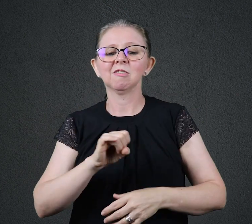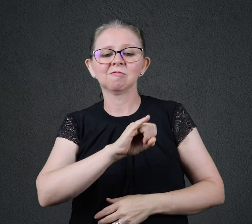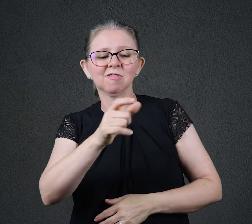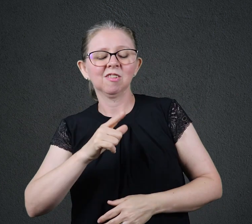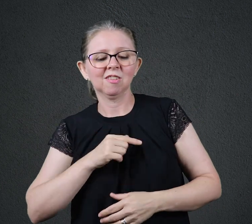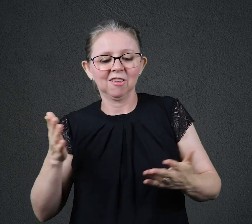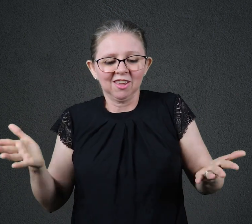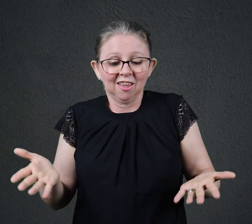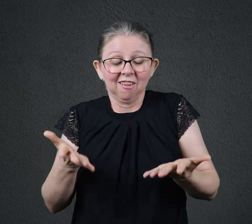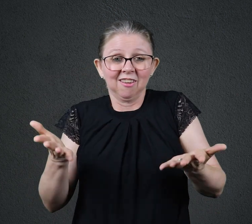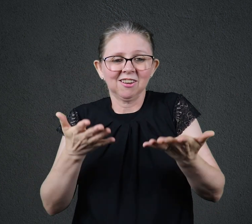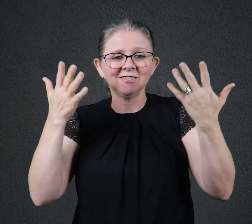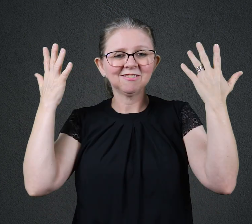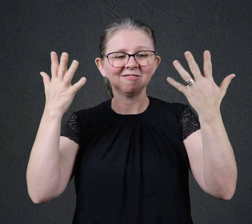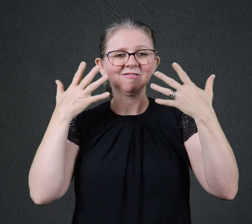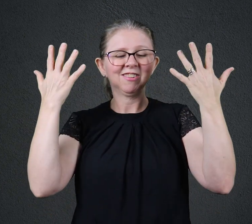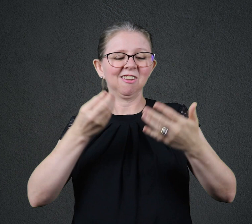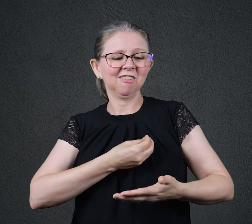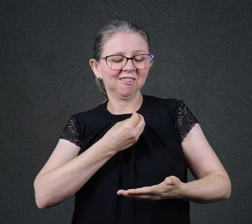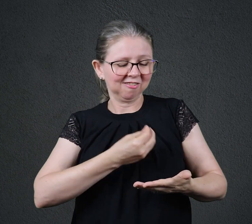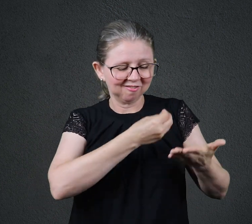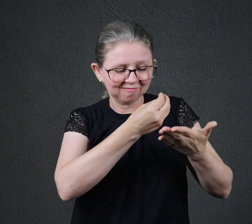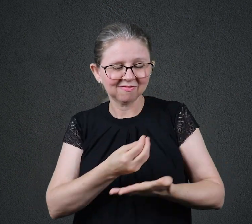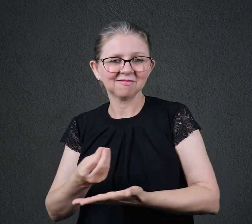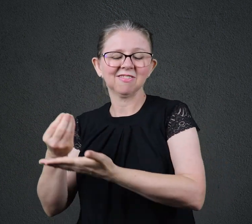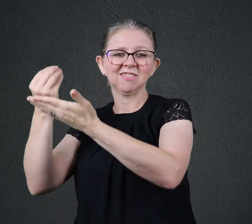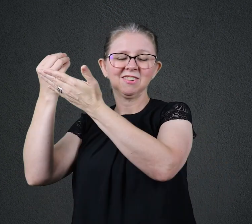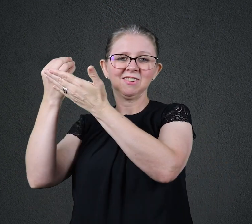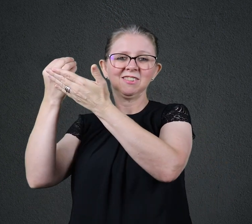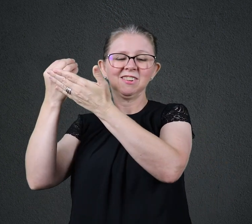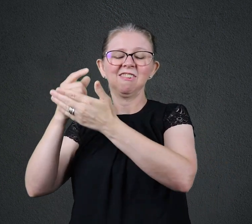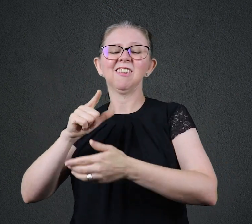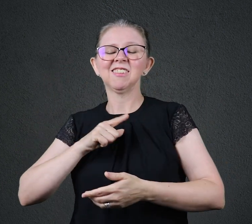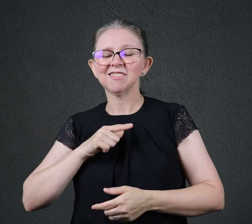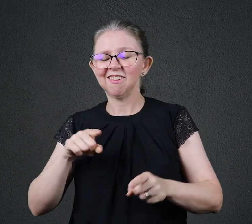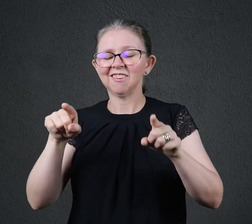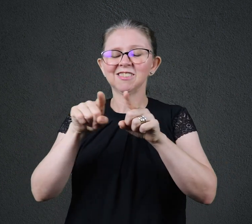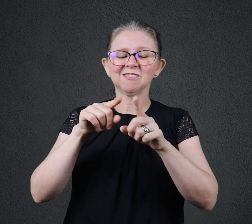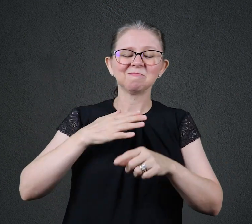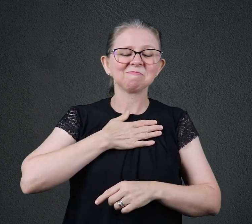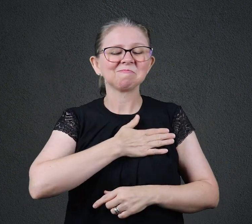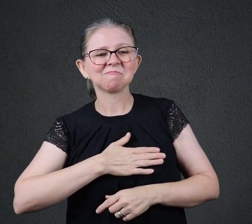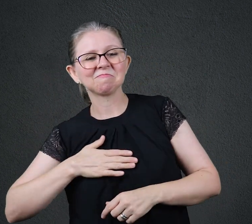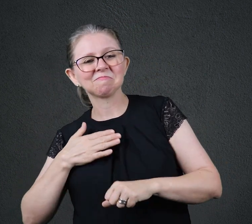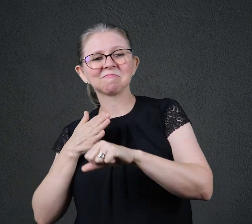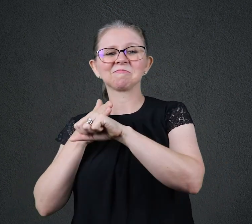a Deus, há prazer em poder participar, podendo ocorrer o que aconteceu com Moisés e o povo de